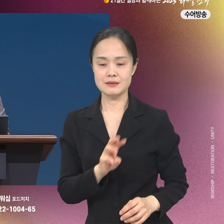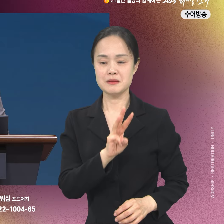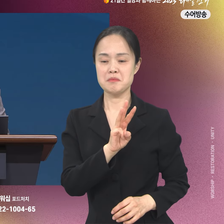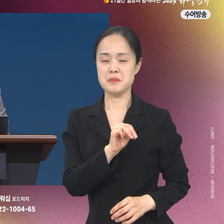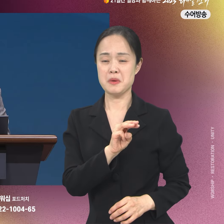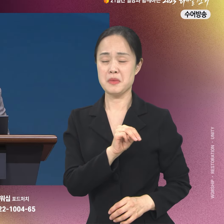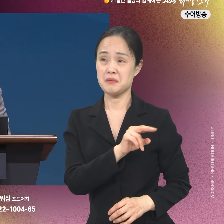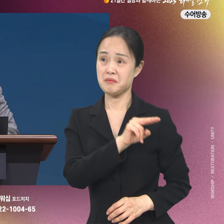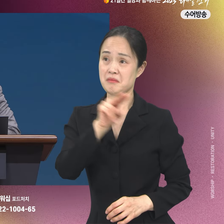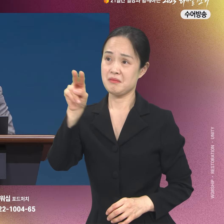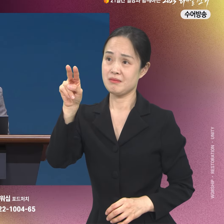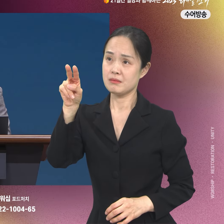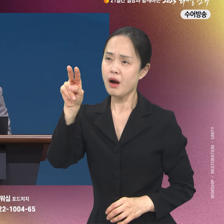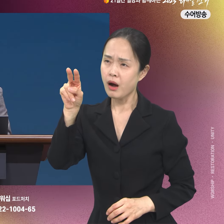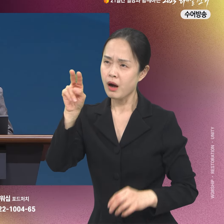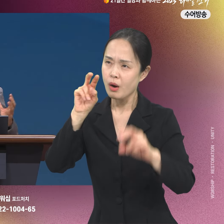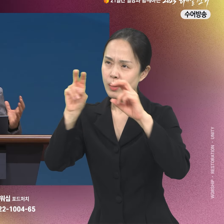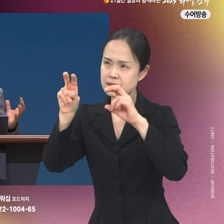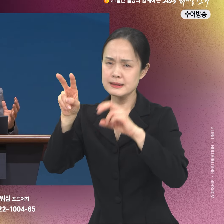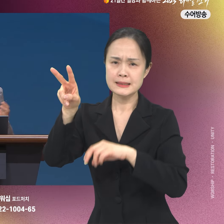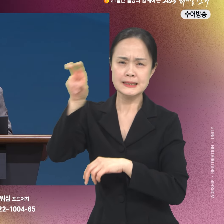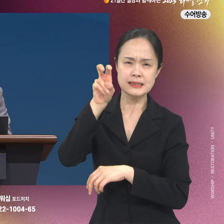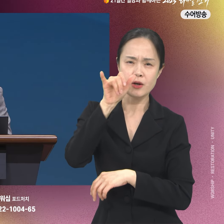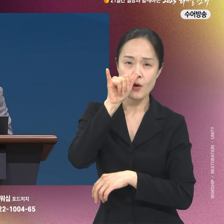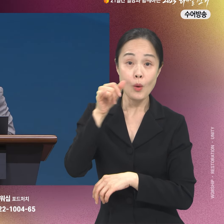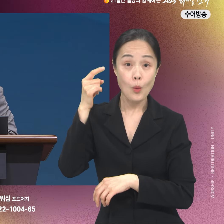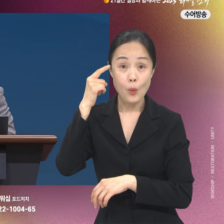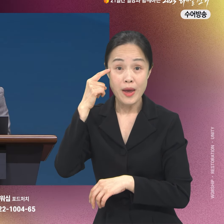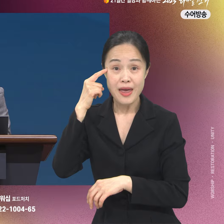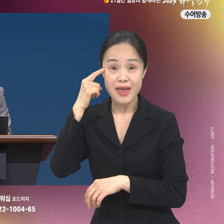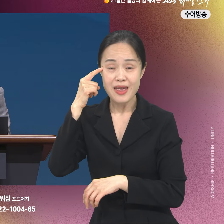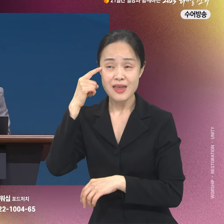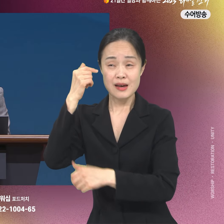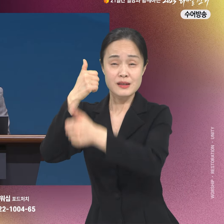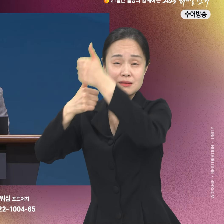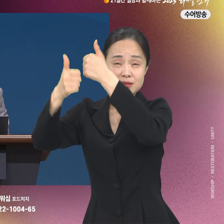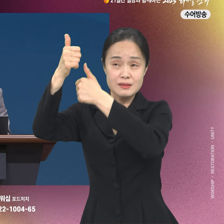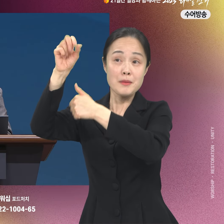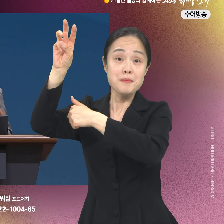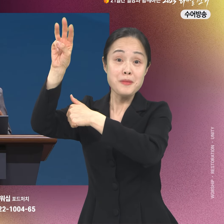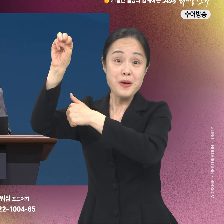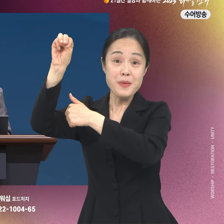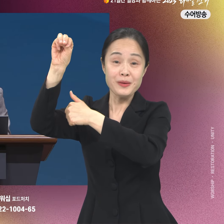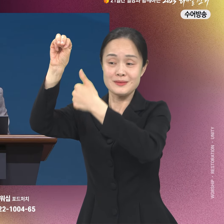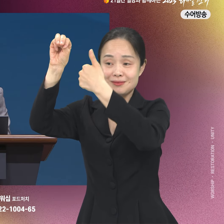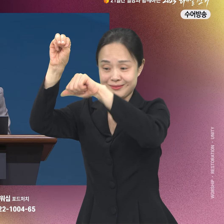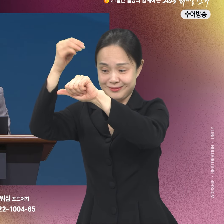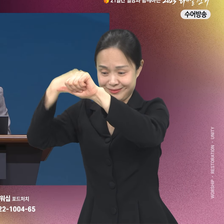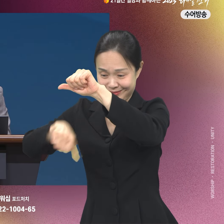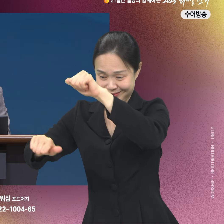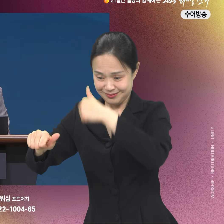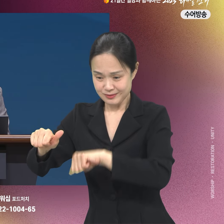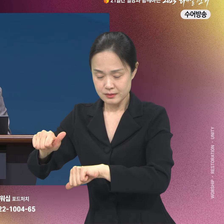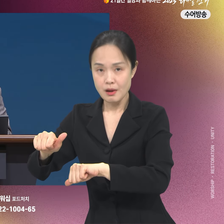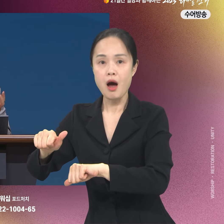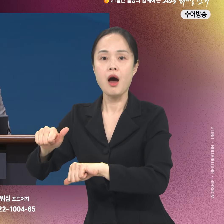창립자들이 더 이상 몰몬교도로 활동도 하고 있지 않을 뿐만 아니라 이 감리교도들이 이제 복음주의